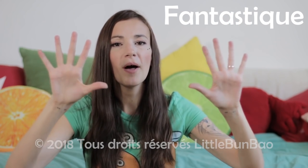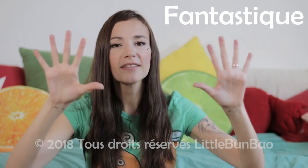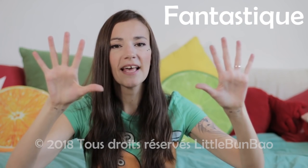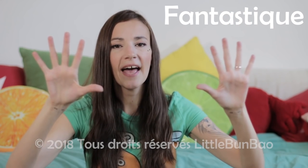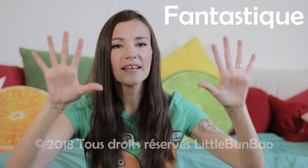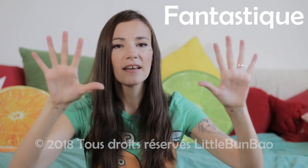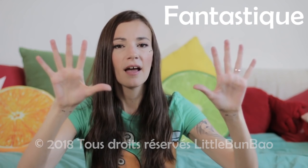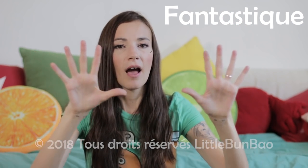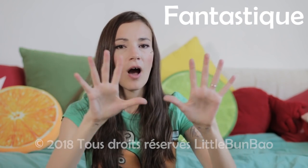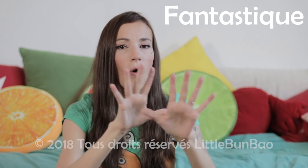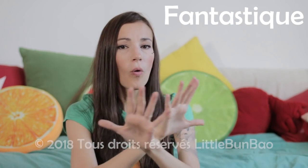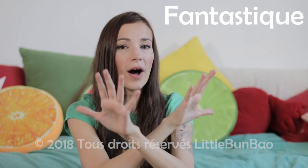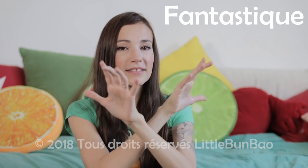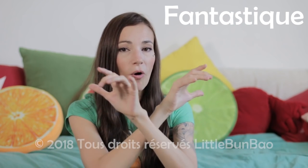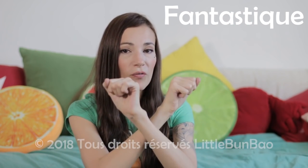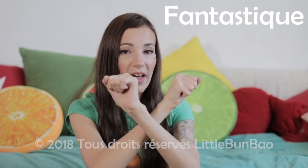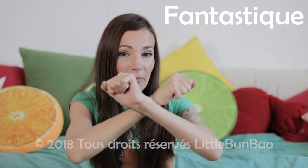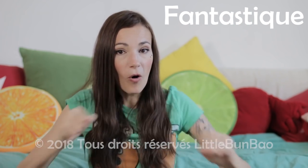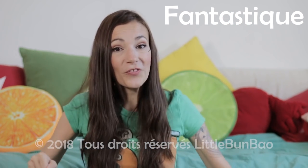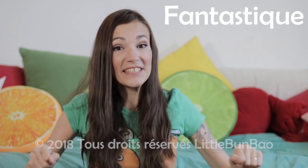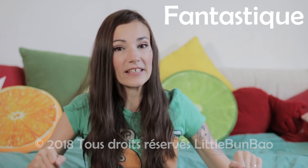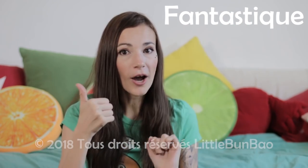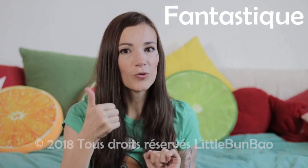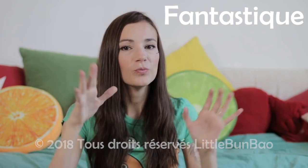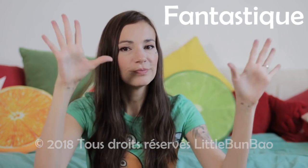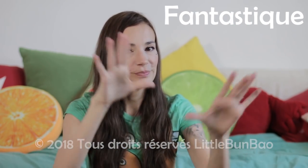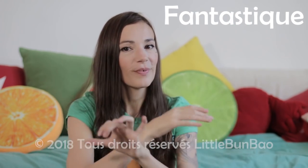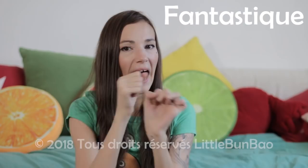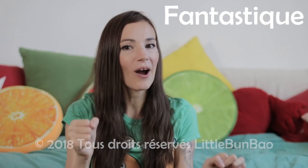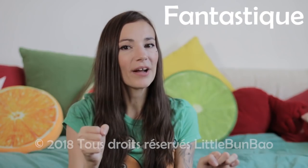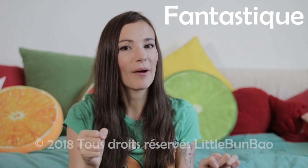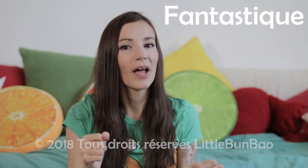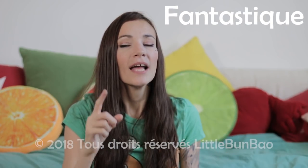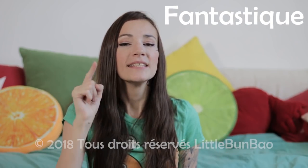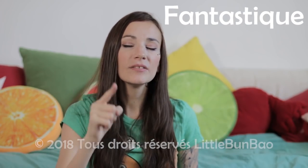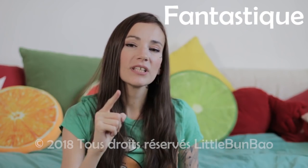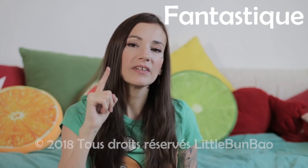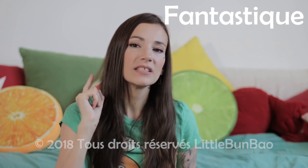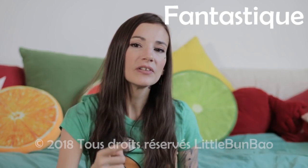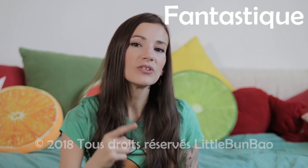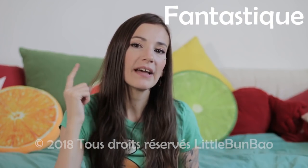5, on croise, on ferme, on tire. Un coup. Incroyable. Si vous avez des difficultés à la